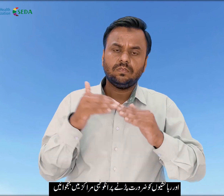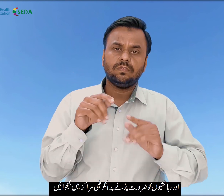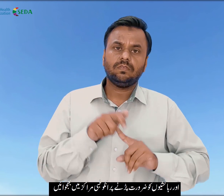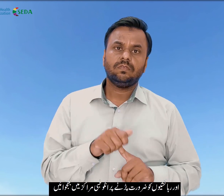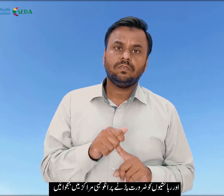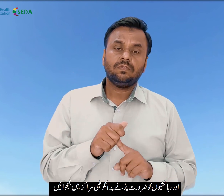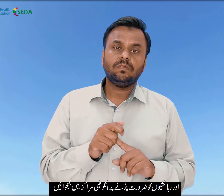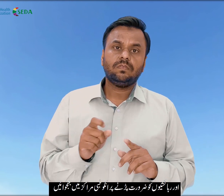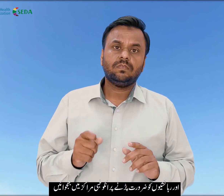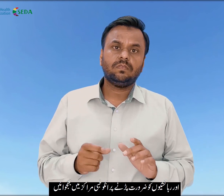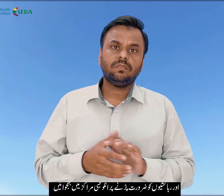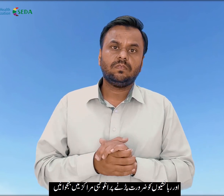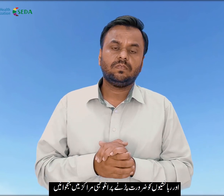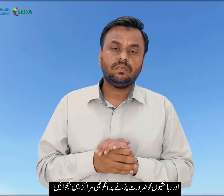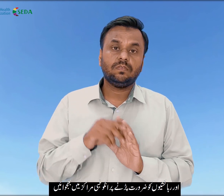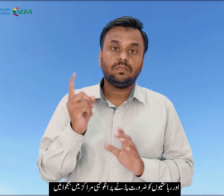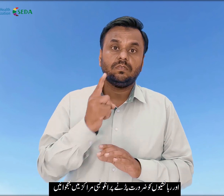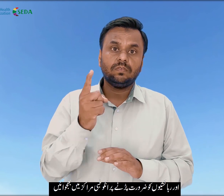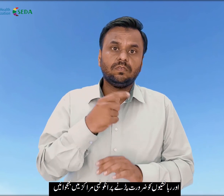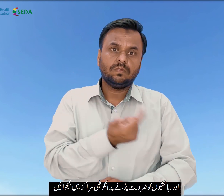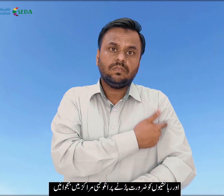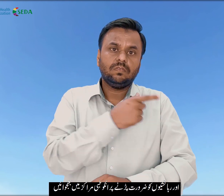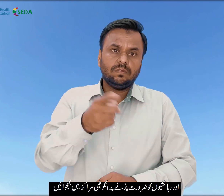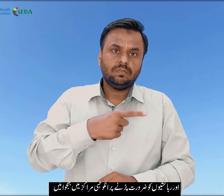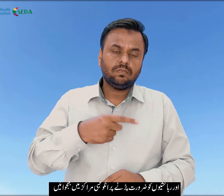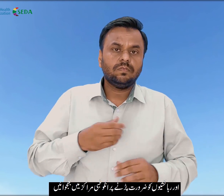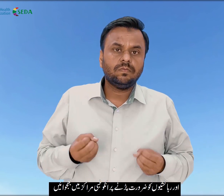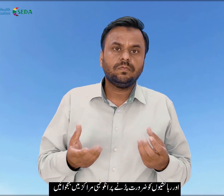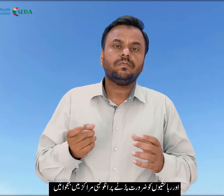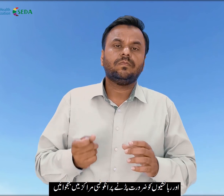کو ضرورت پڑنے پر ان کو طبی مراکز میں بھجوائیں۔